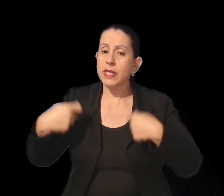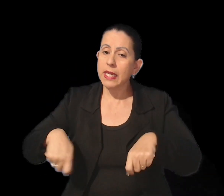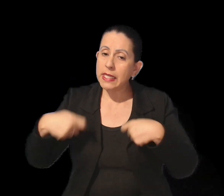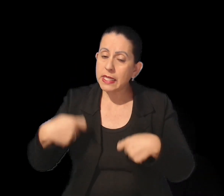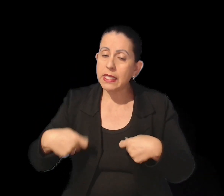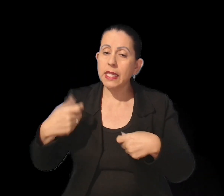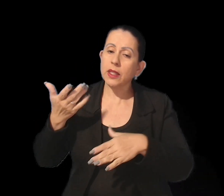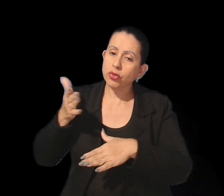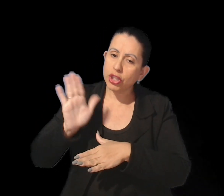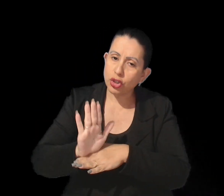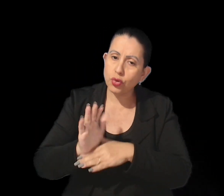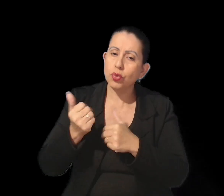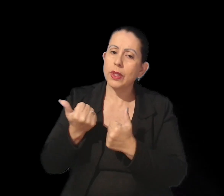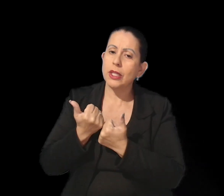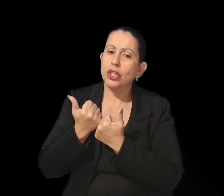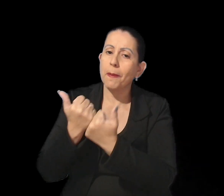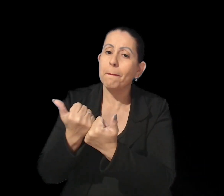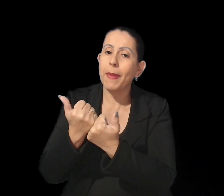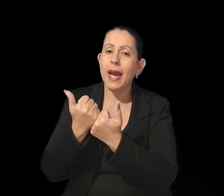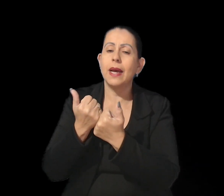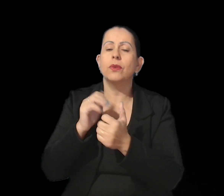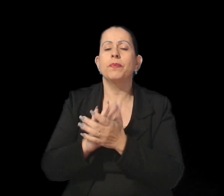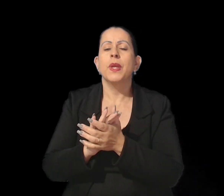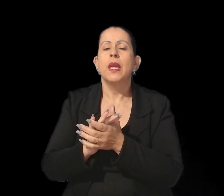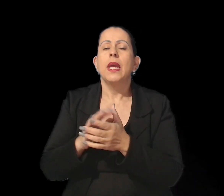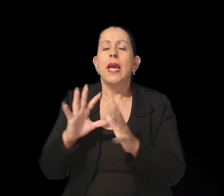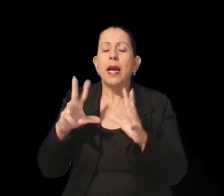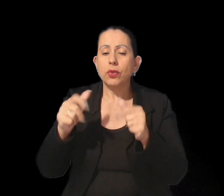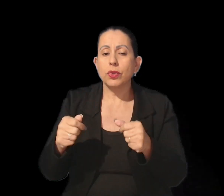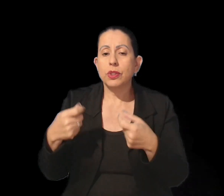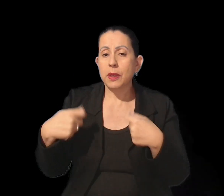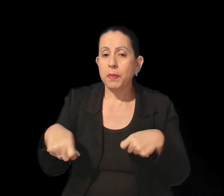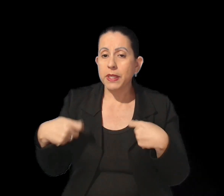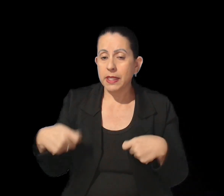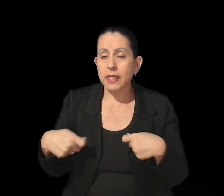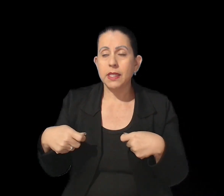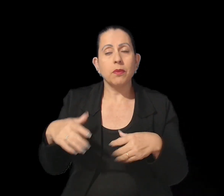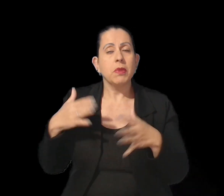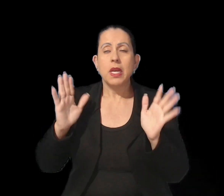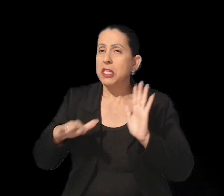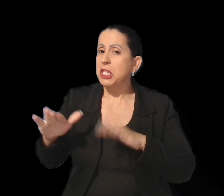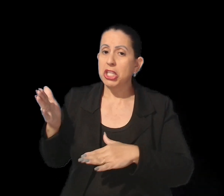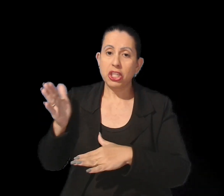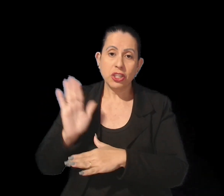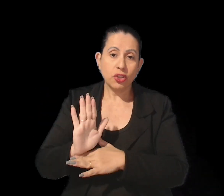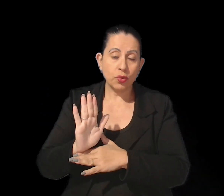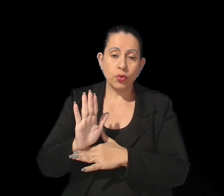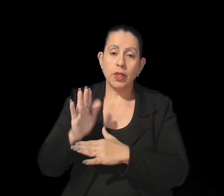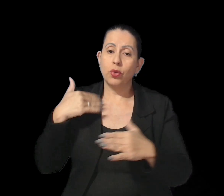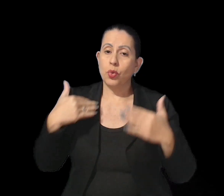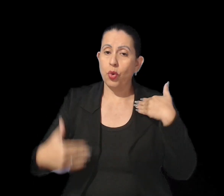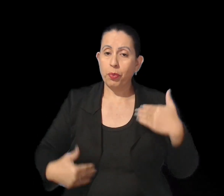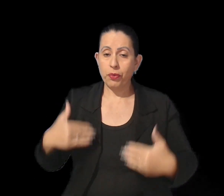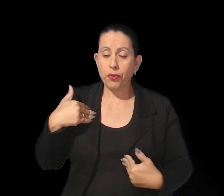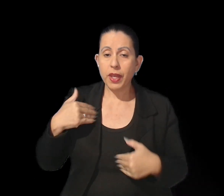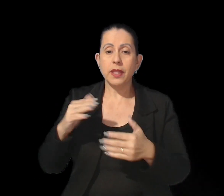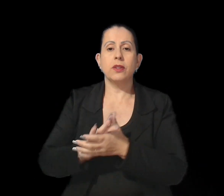que necessitam de ajuda, de amparo, a todos que precisam, seja de ajuda do corpo